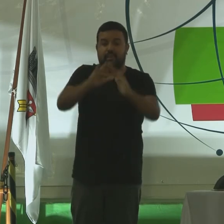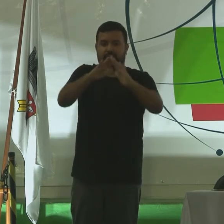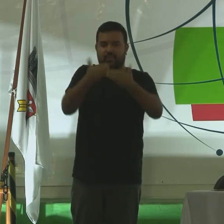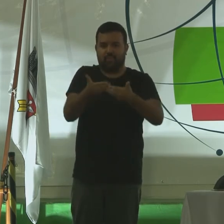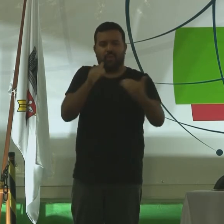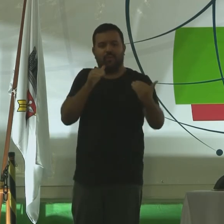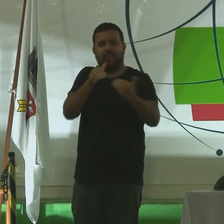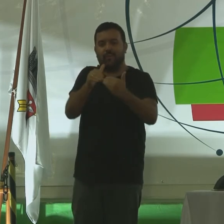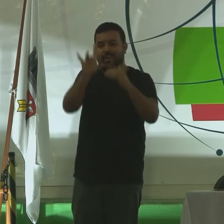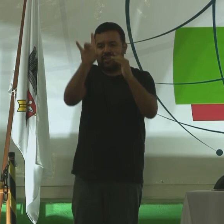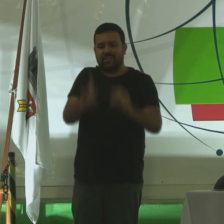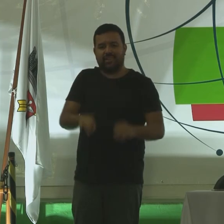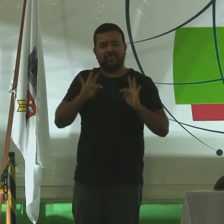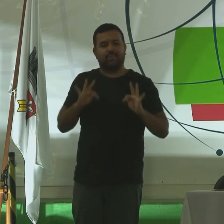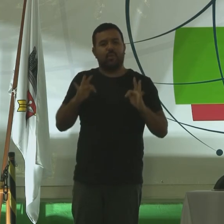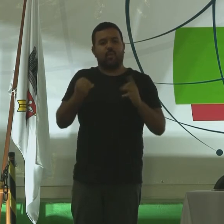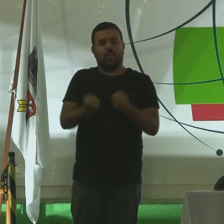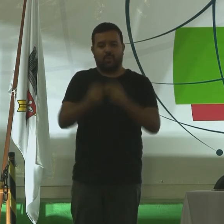para todos. E